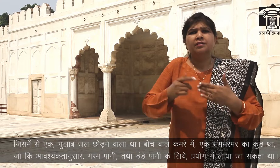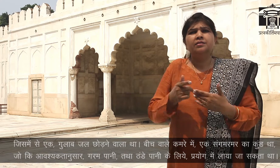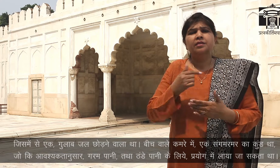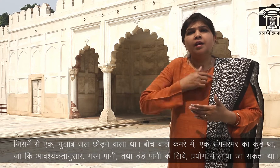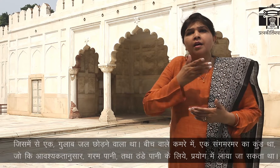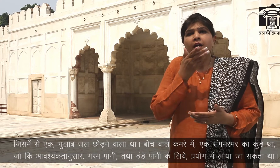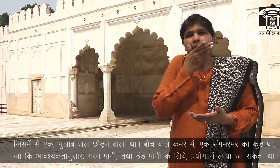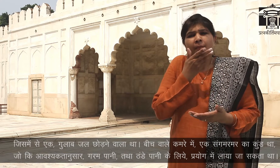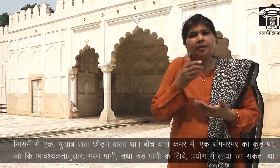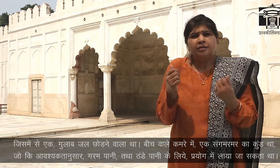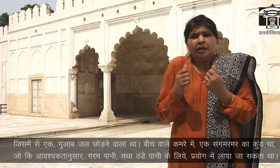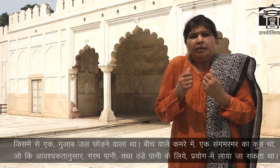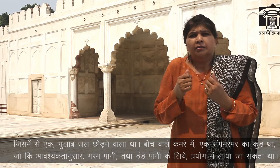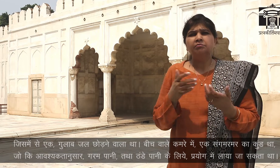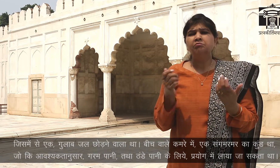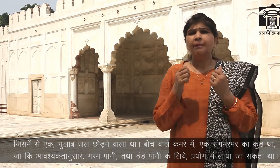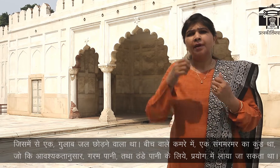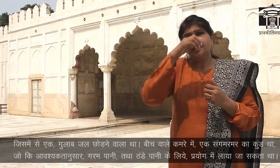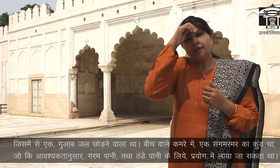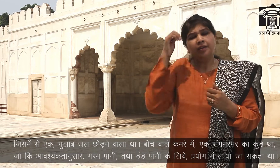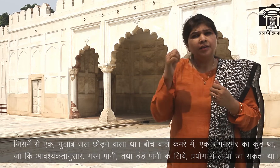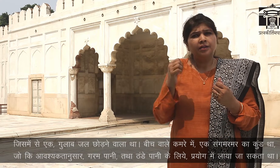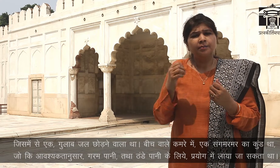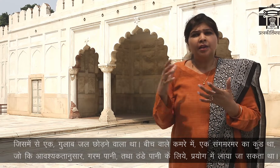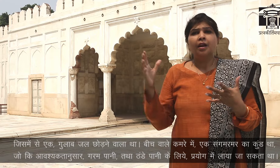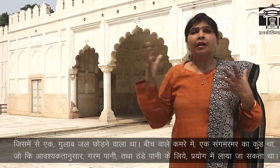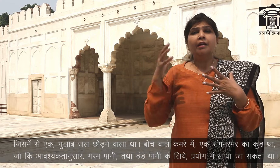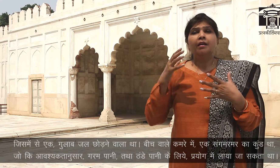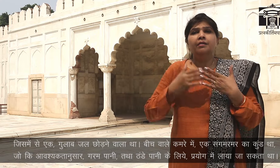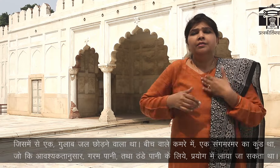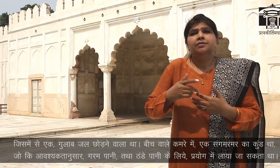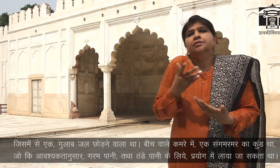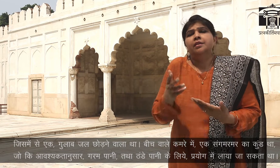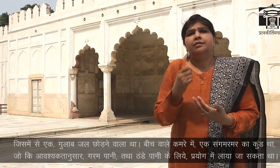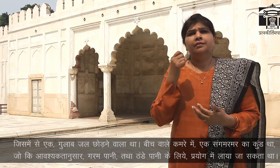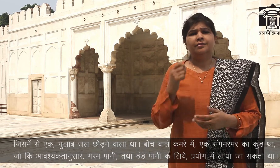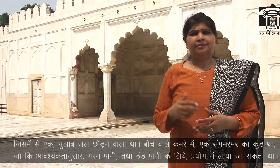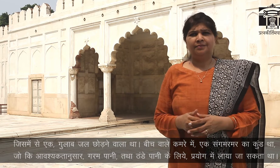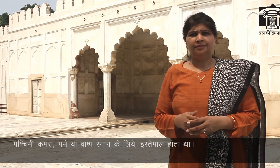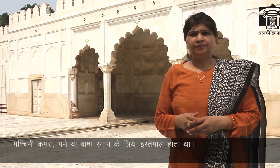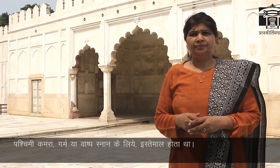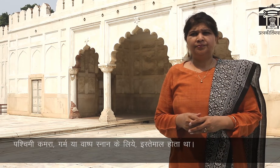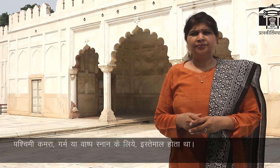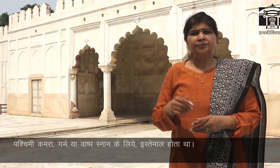पानी तथा ठंडे पानी के लिए प्रयोग में लाया जा सकता था। पश्चिमी